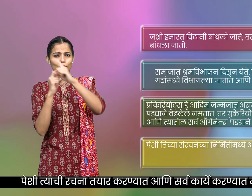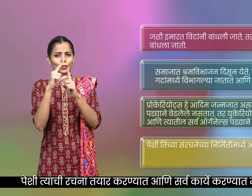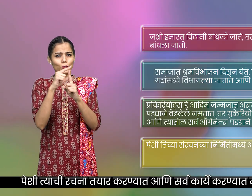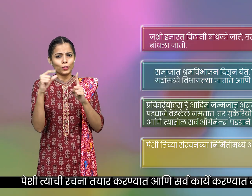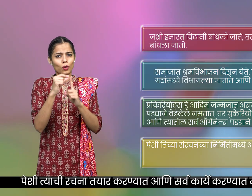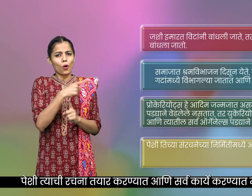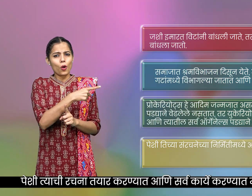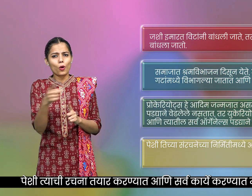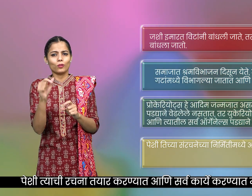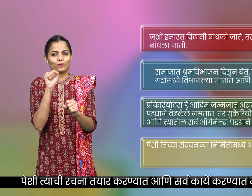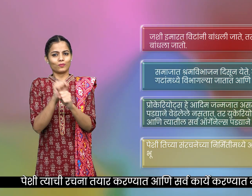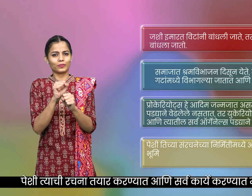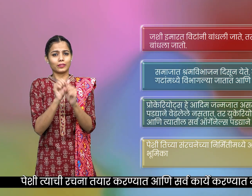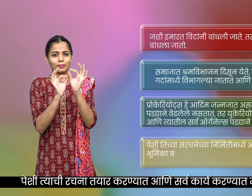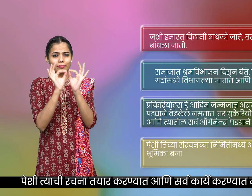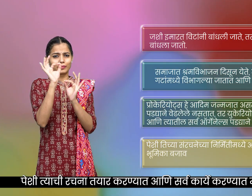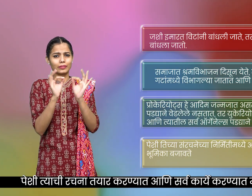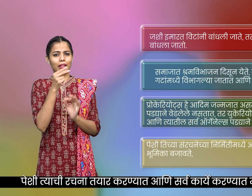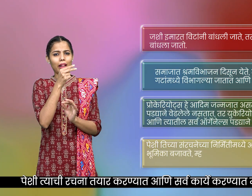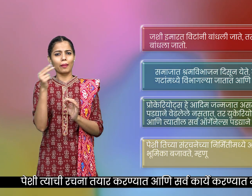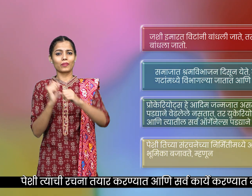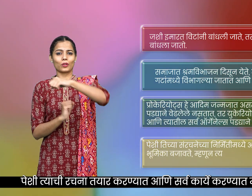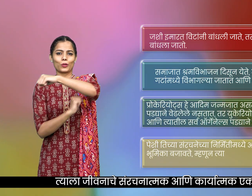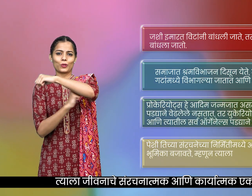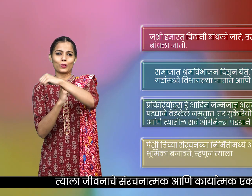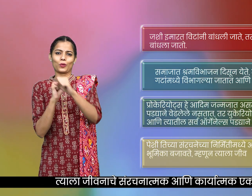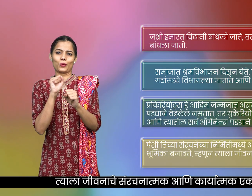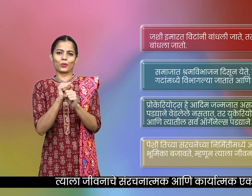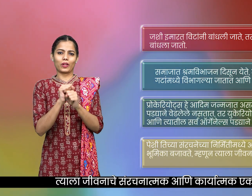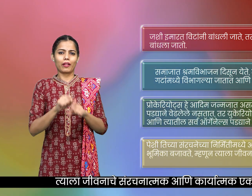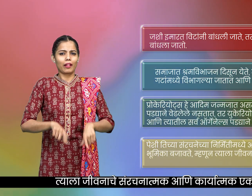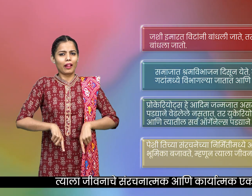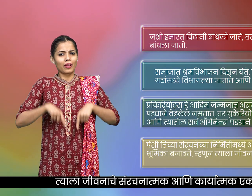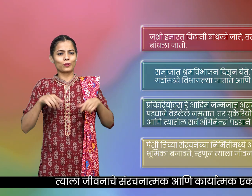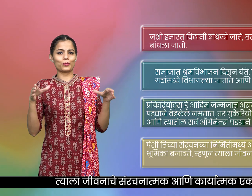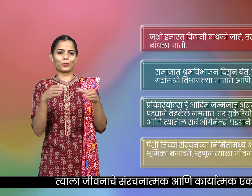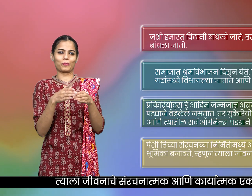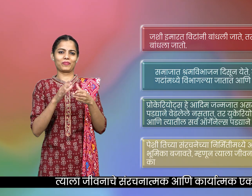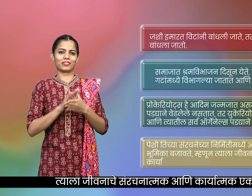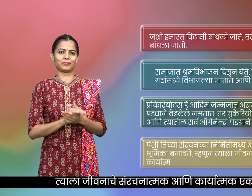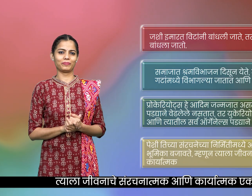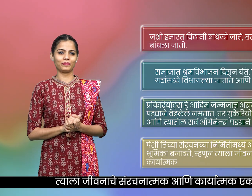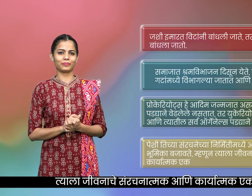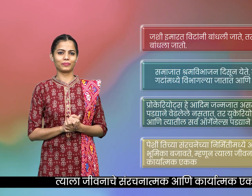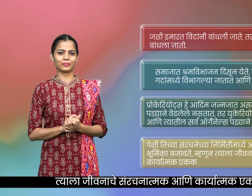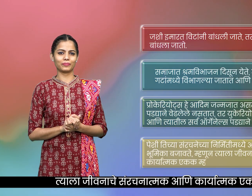कार्य करण्यात मुख्य भूमिका बजावते. त्याला जीवनाचे संरचनात्मक आणि कार्यात्मक एकक